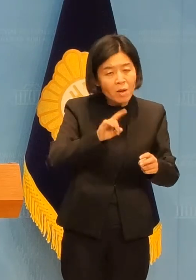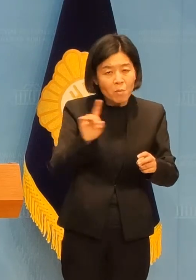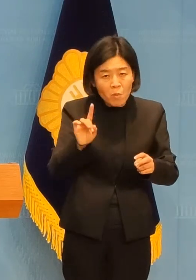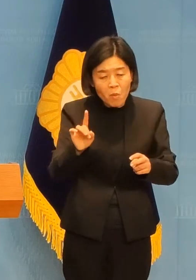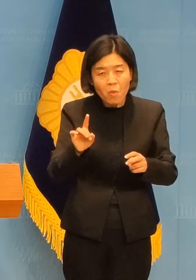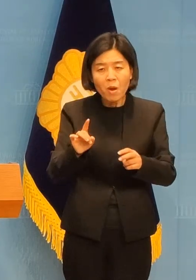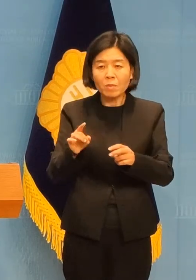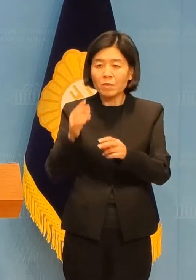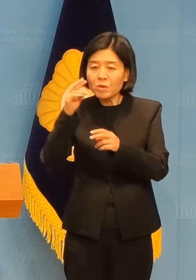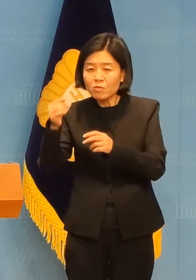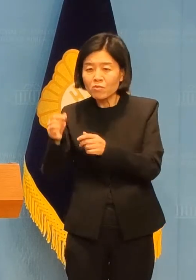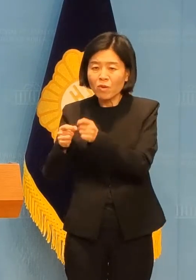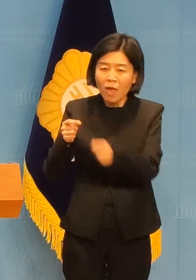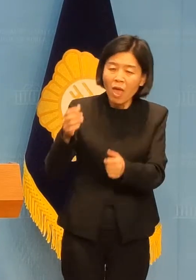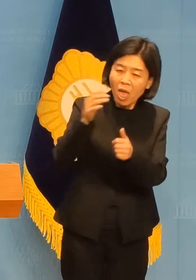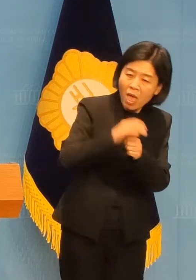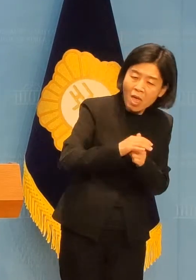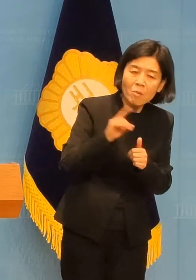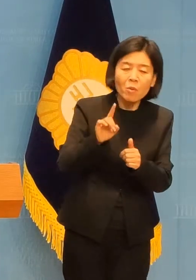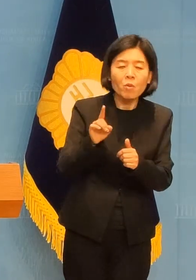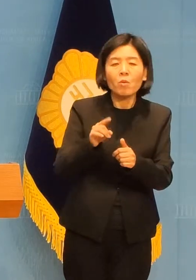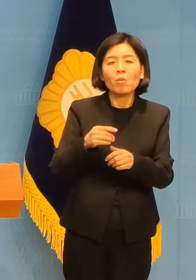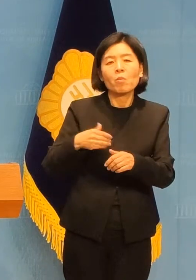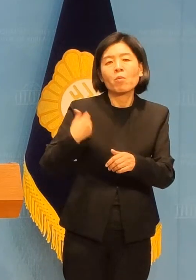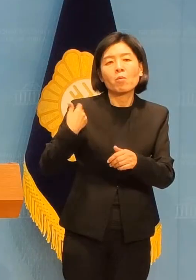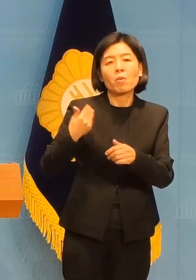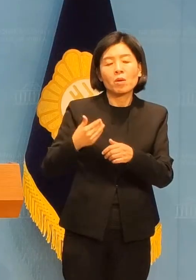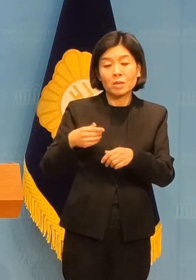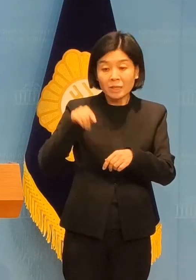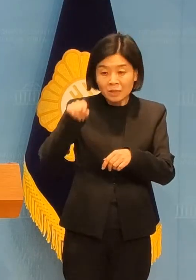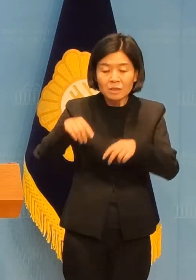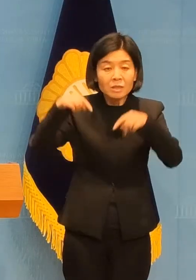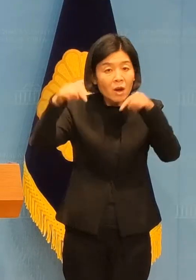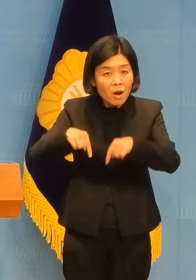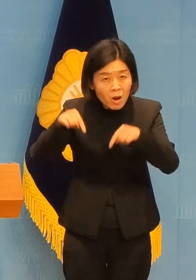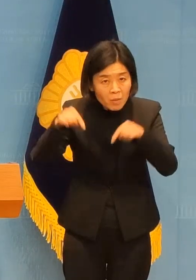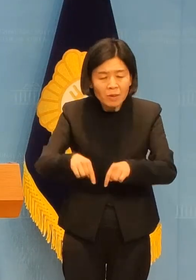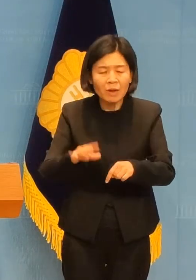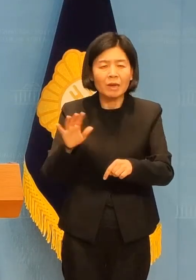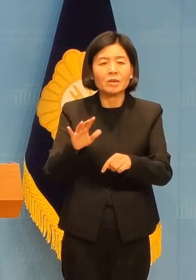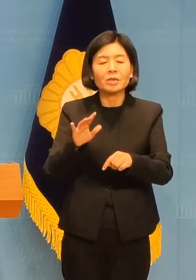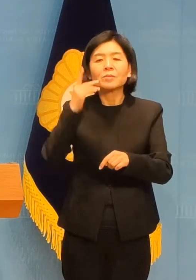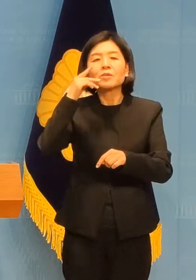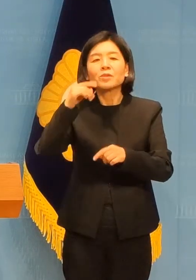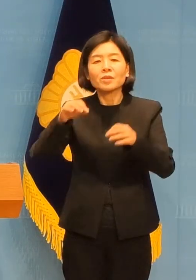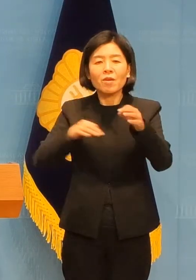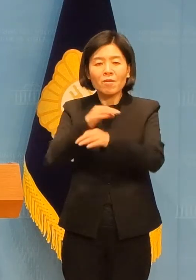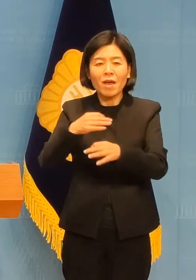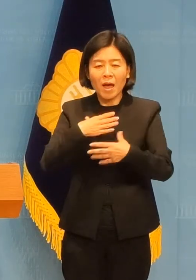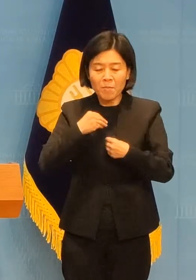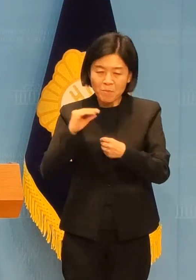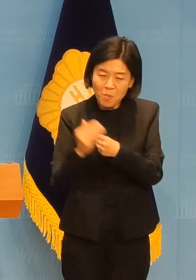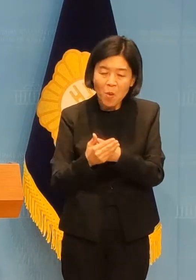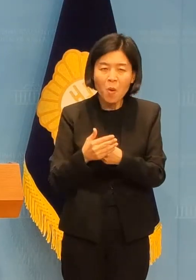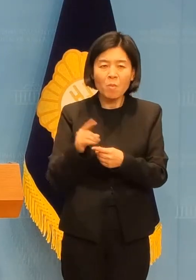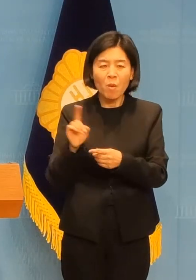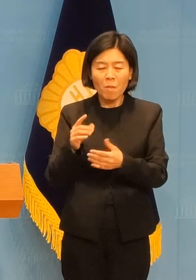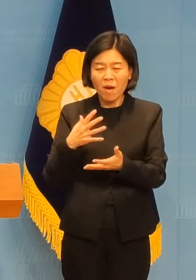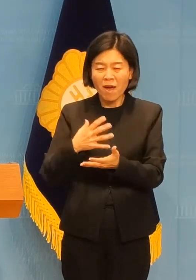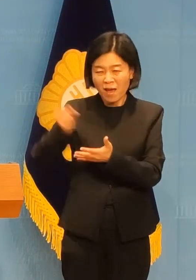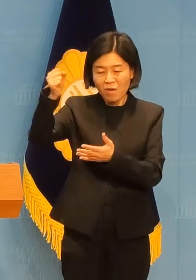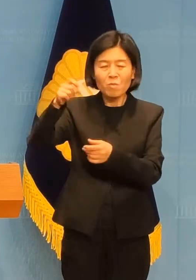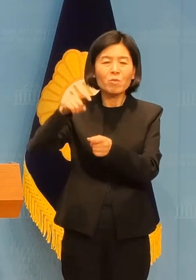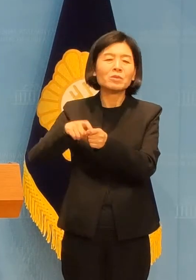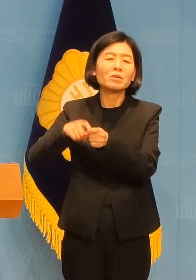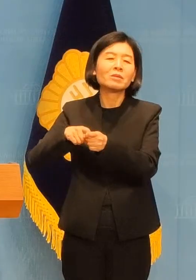없습니다. 이번 협상이 아닌 미국의 경제 안보 약탈을 확인한 팩트시트입니다.